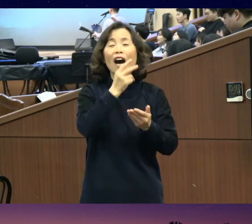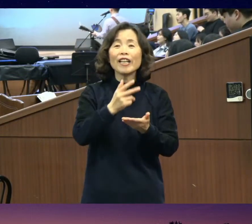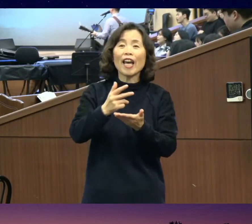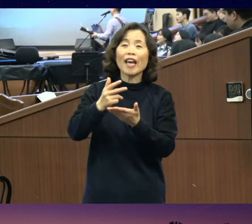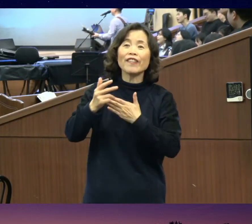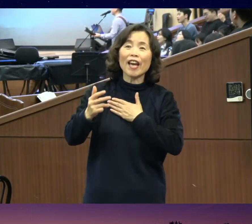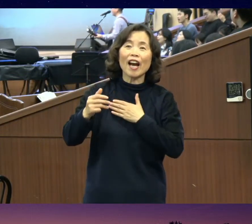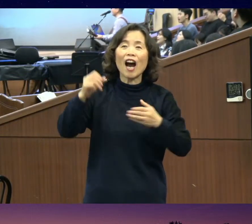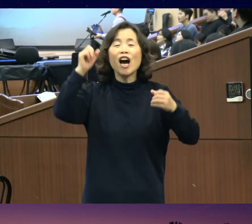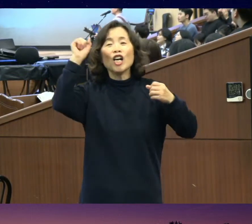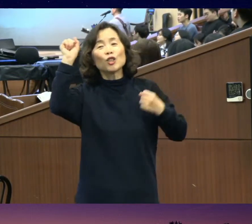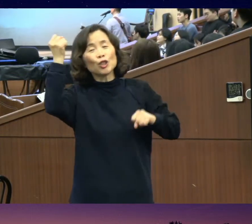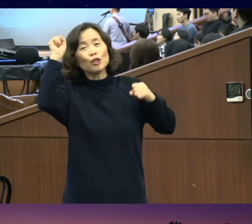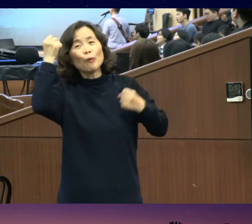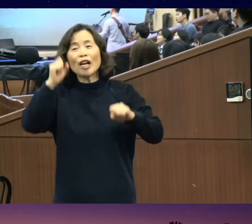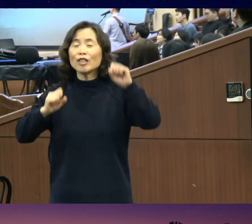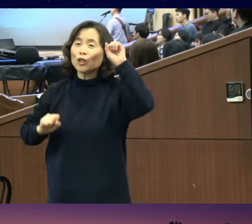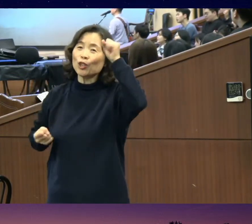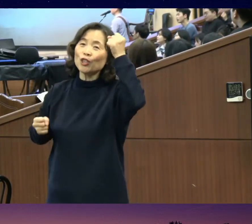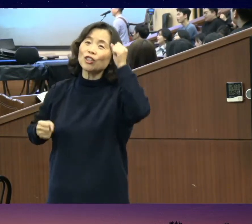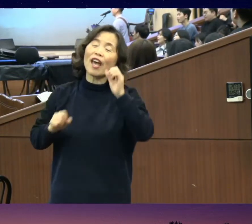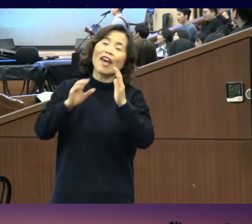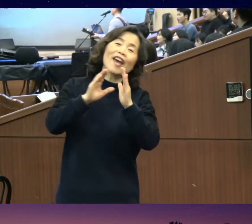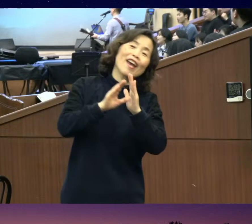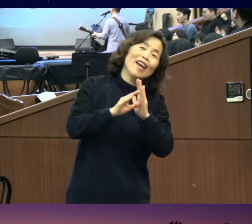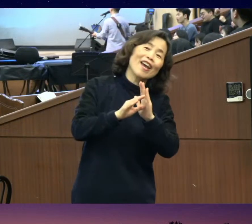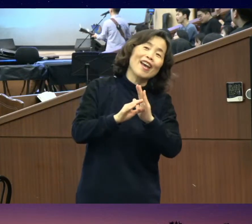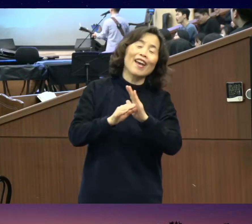굴복하네 내가 춤을 추네